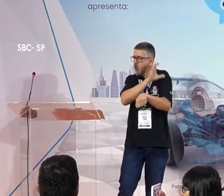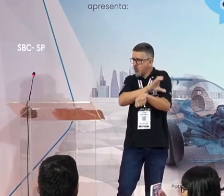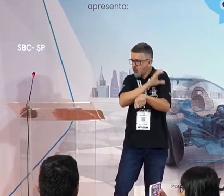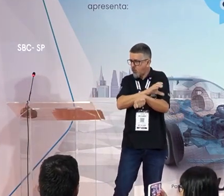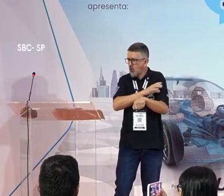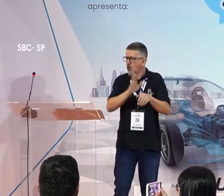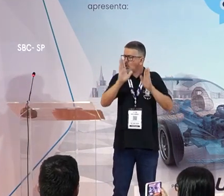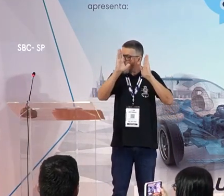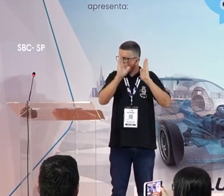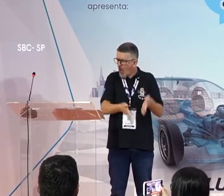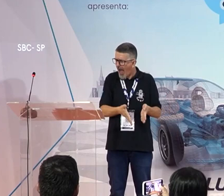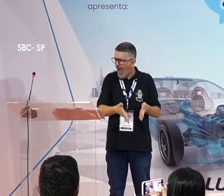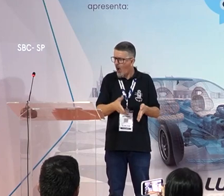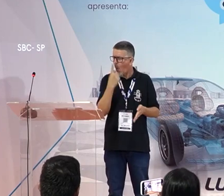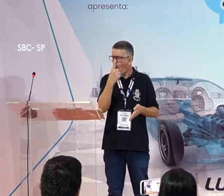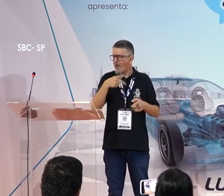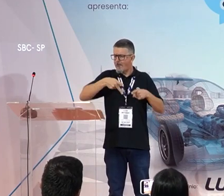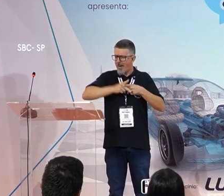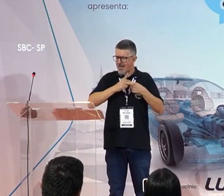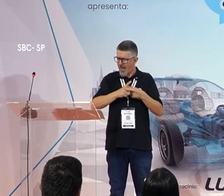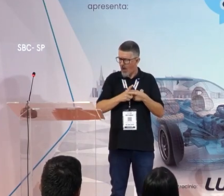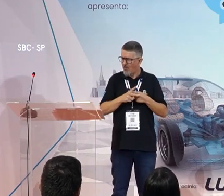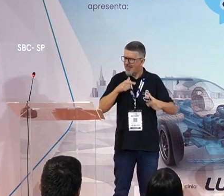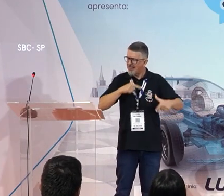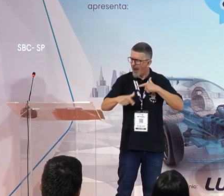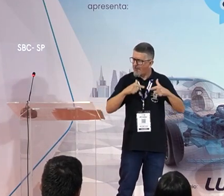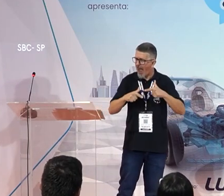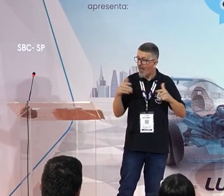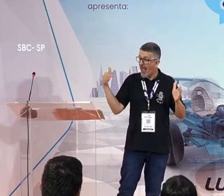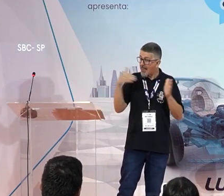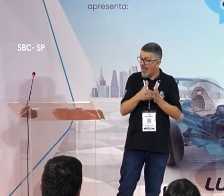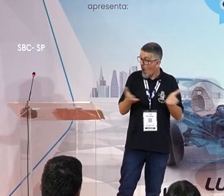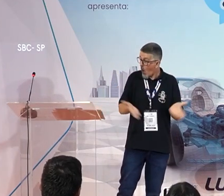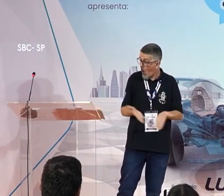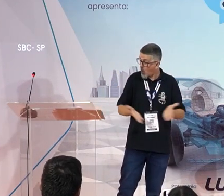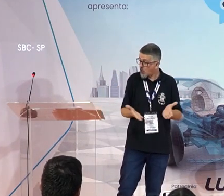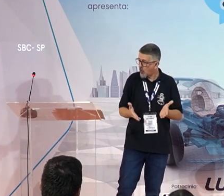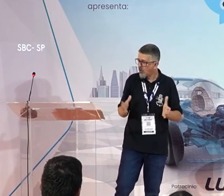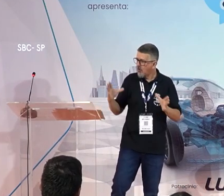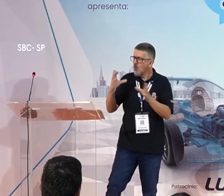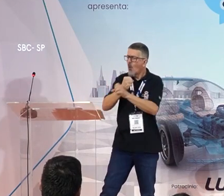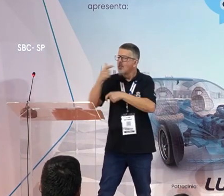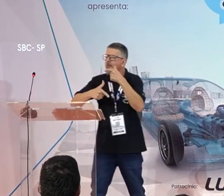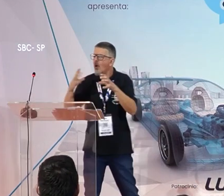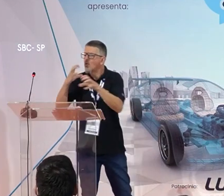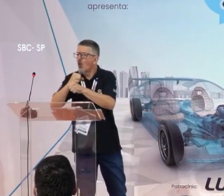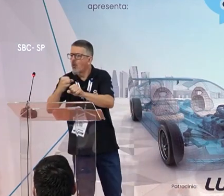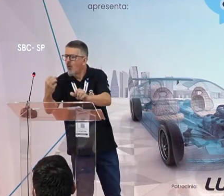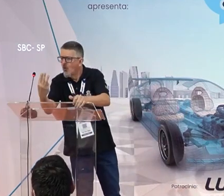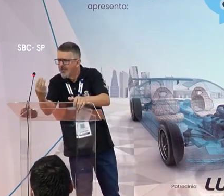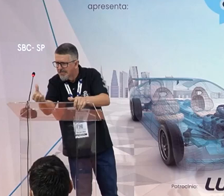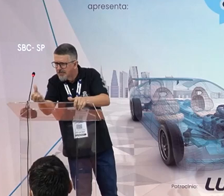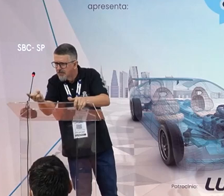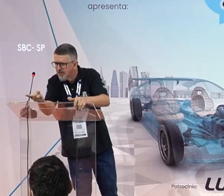E aí, ele, com dez anos, ele já era um mecânico e trabalha com isso até hoje. Com a